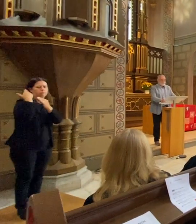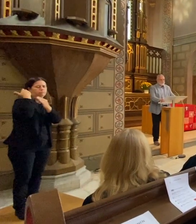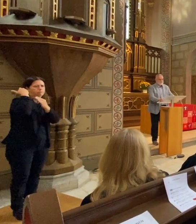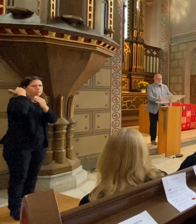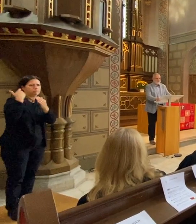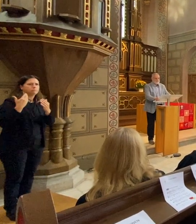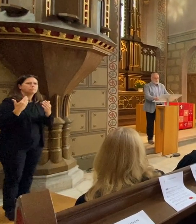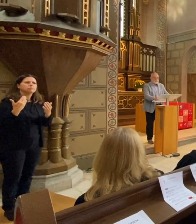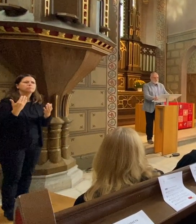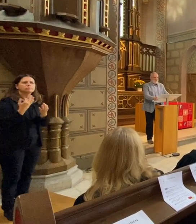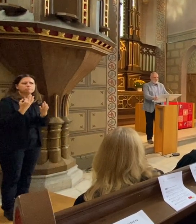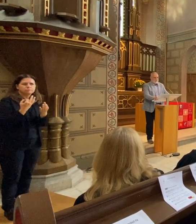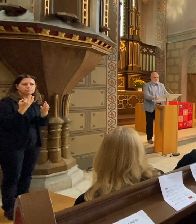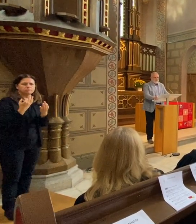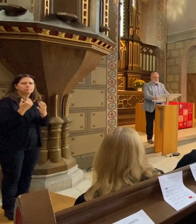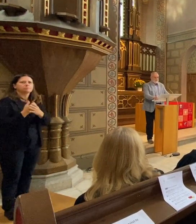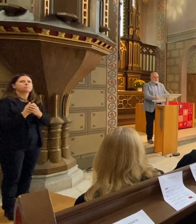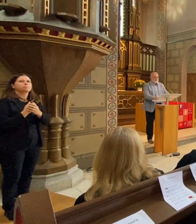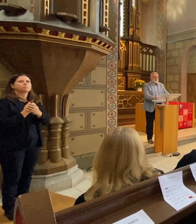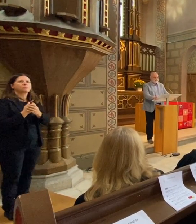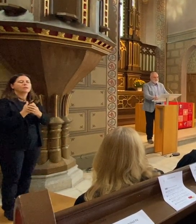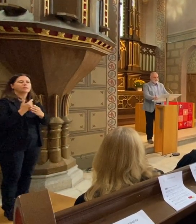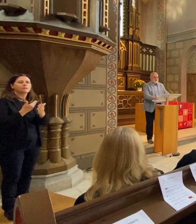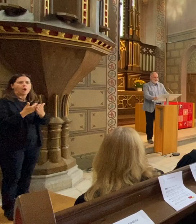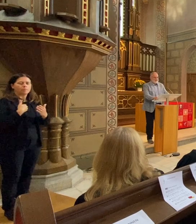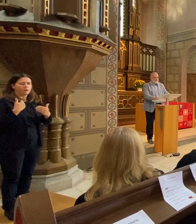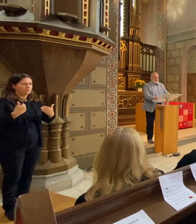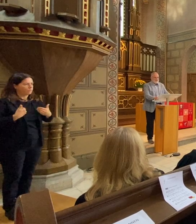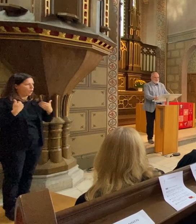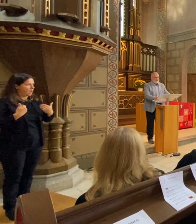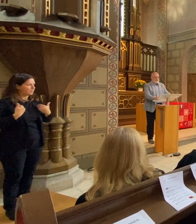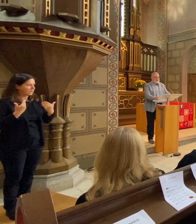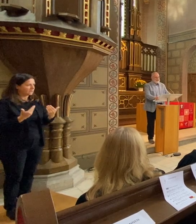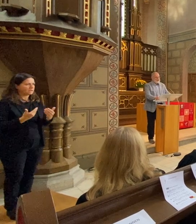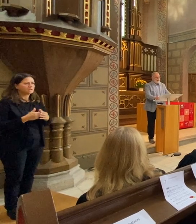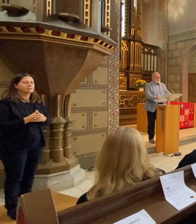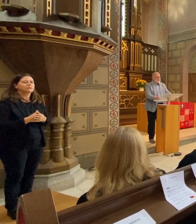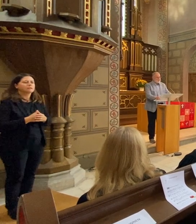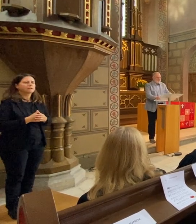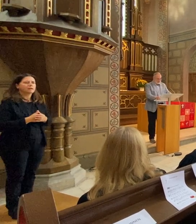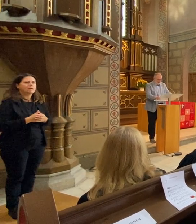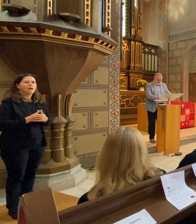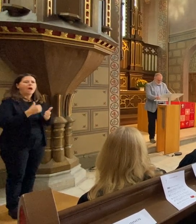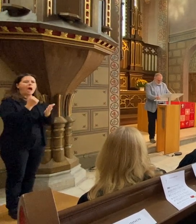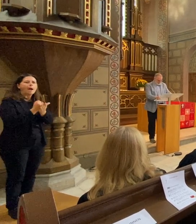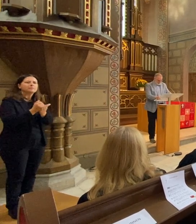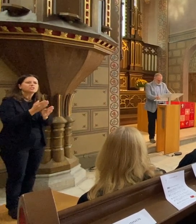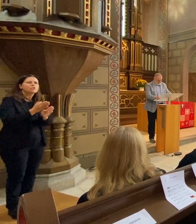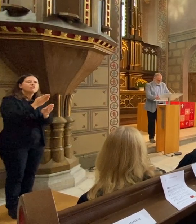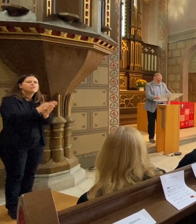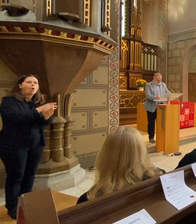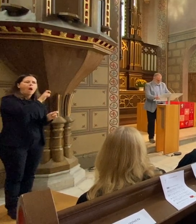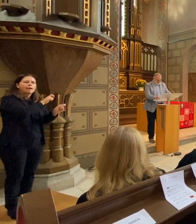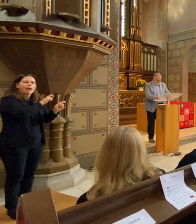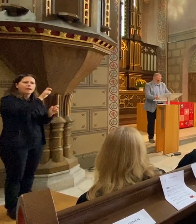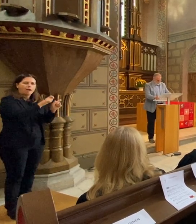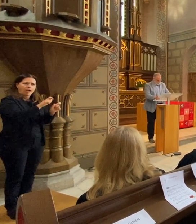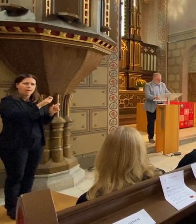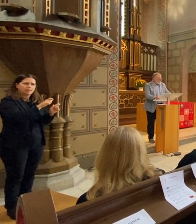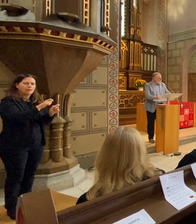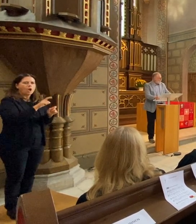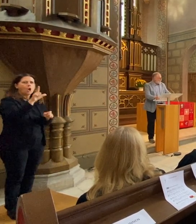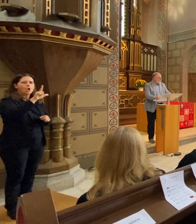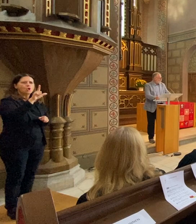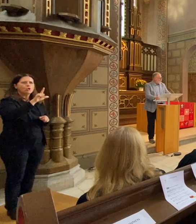Vergangenheit. Und so freut es mich, dass die Amtsvorgängerinnen